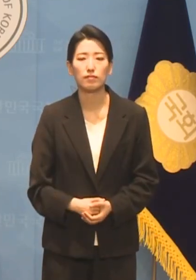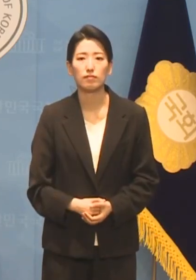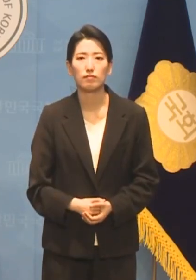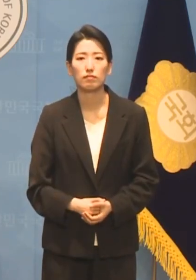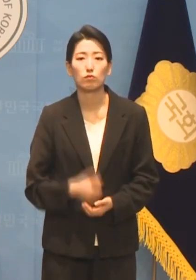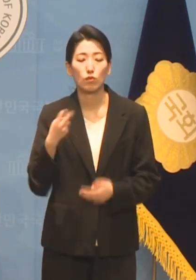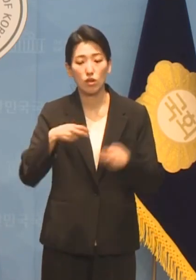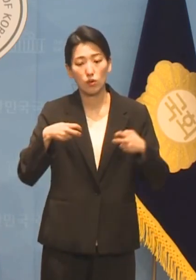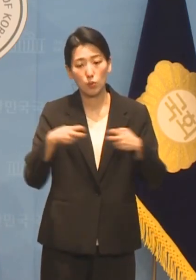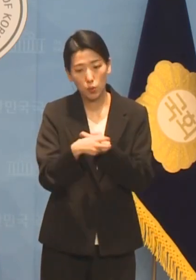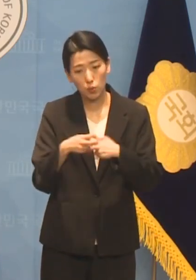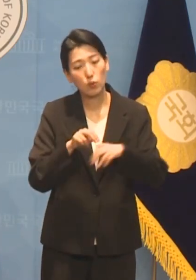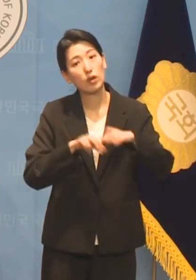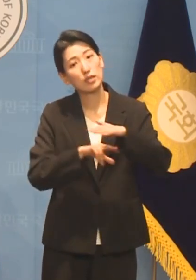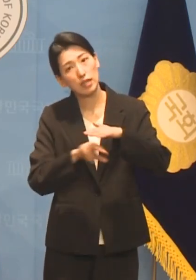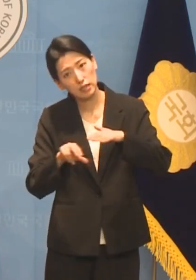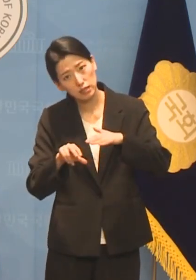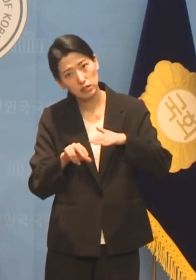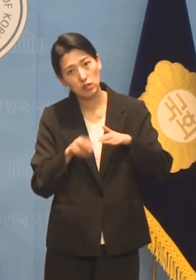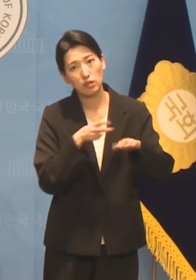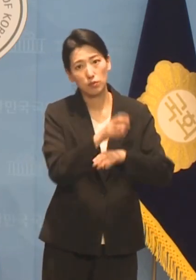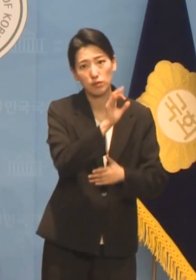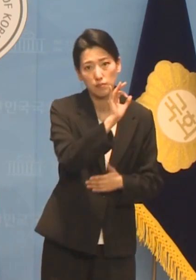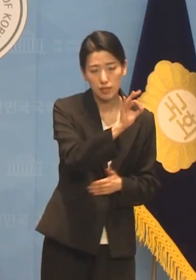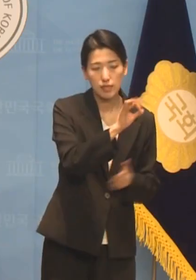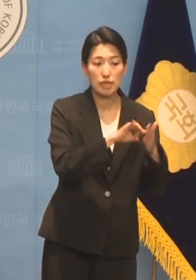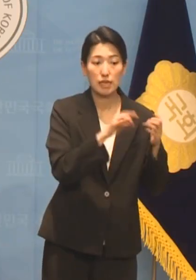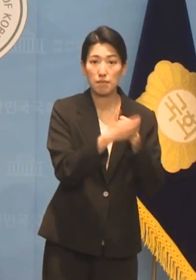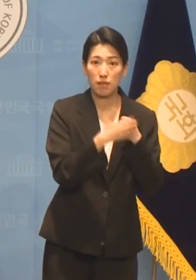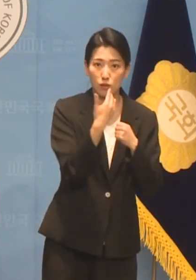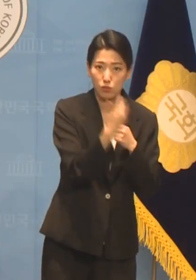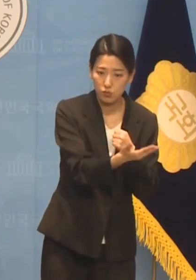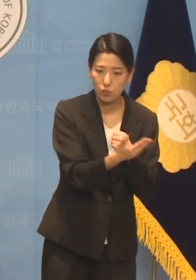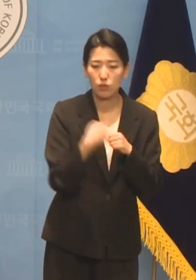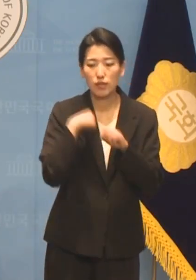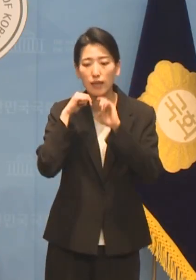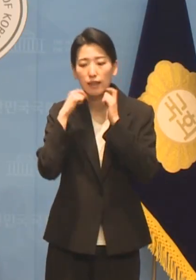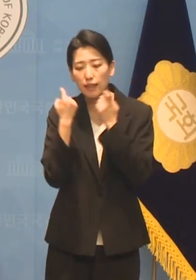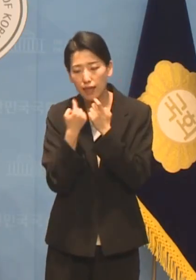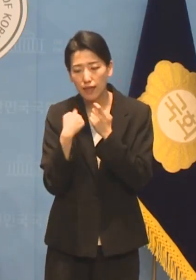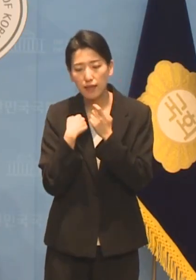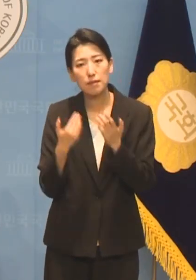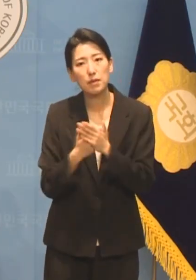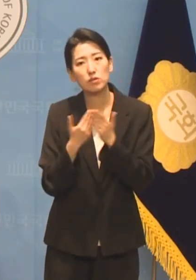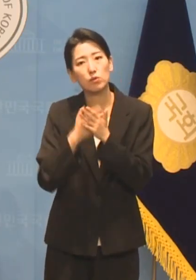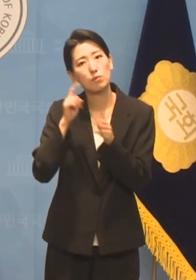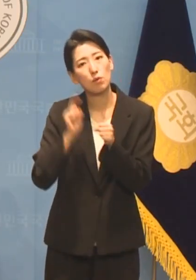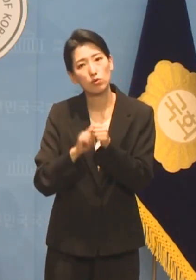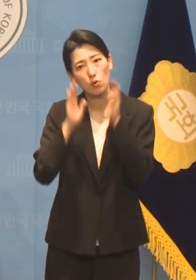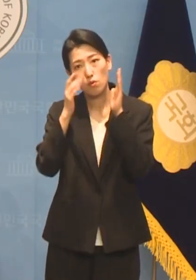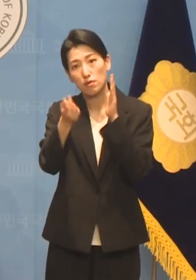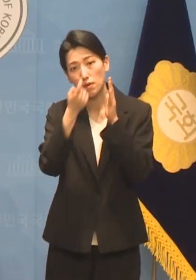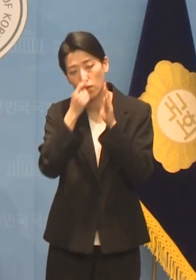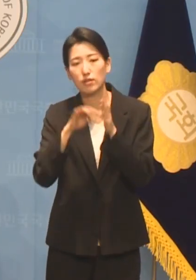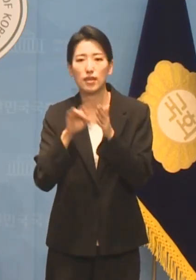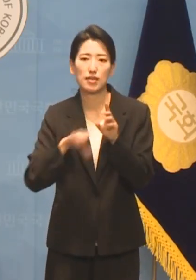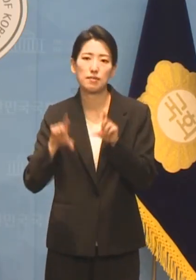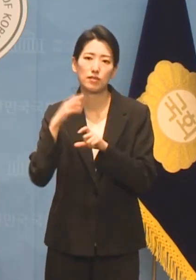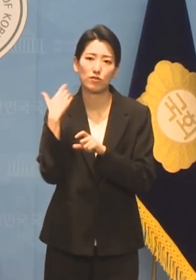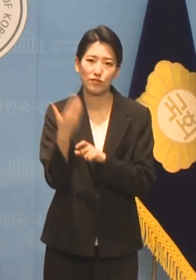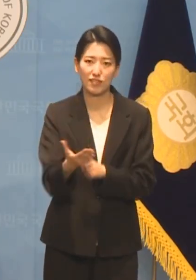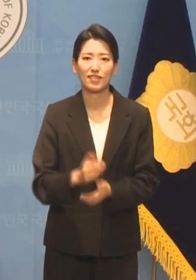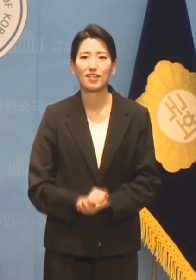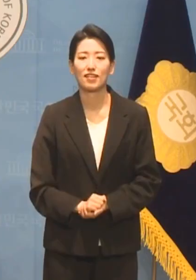대중교통 이용과 자기개발 비용까지 세제 혜택을 드리고 ISA 등 국민 자산 형성 지원을